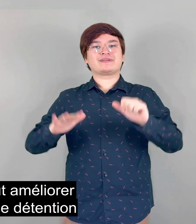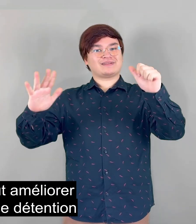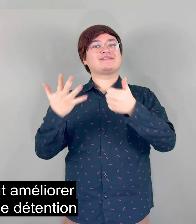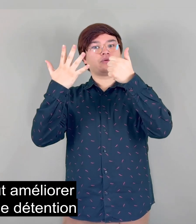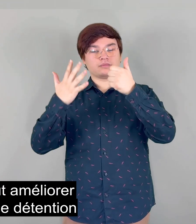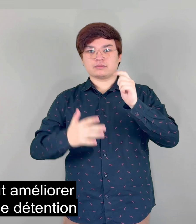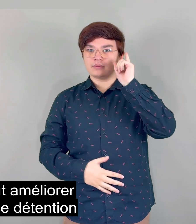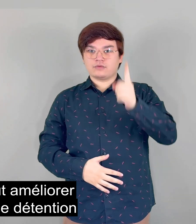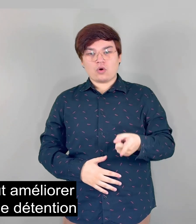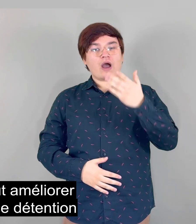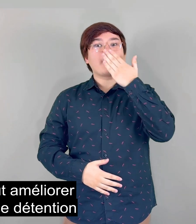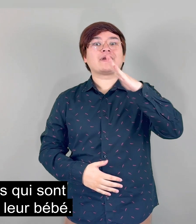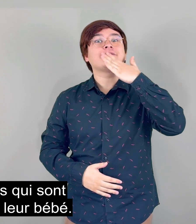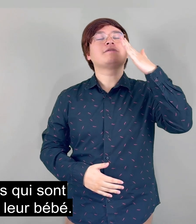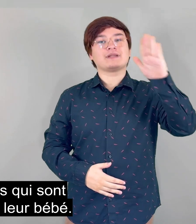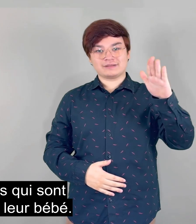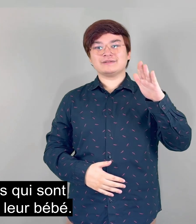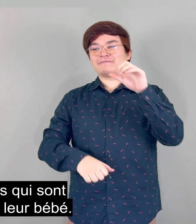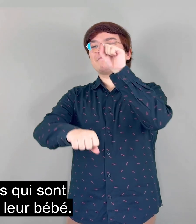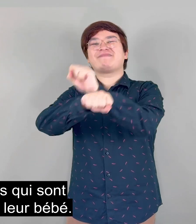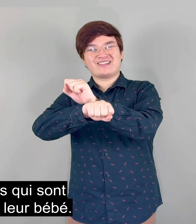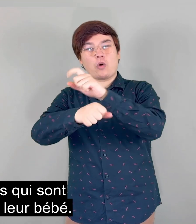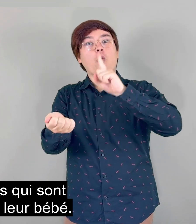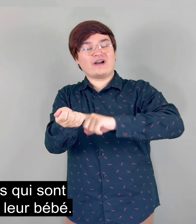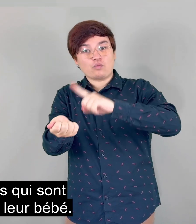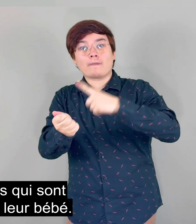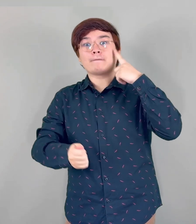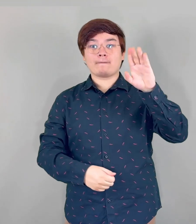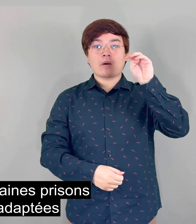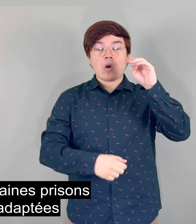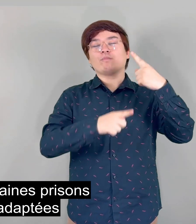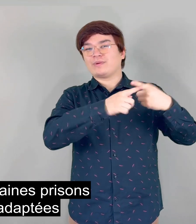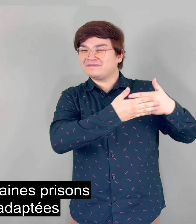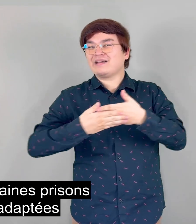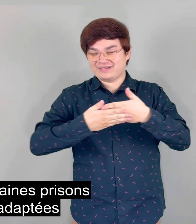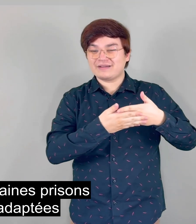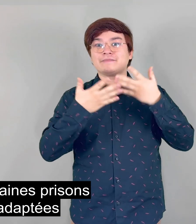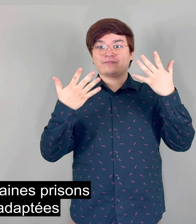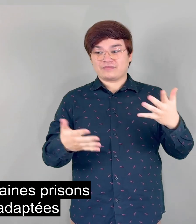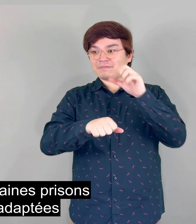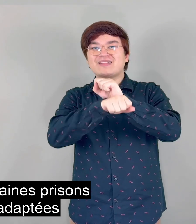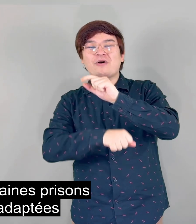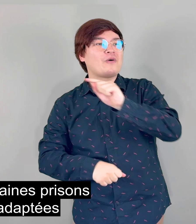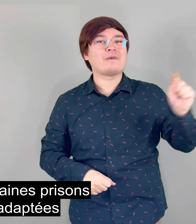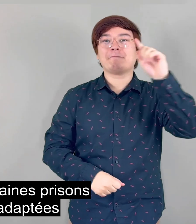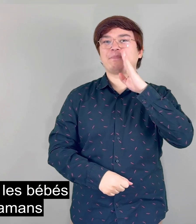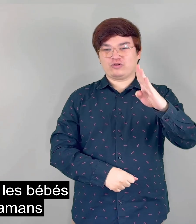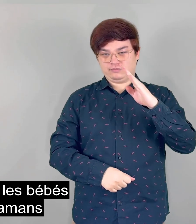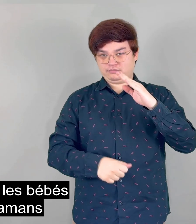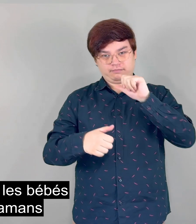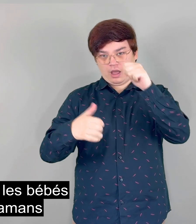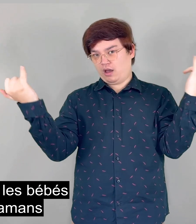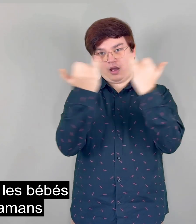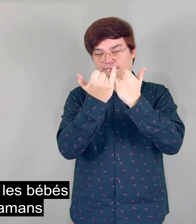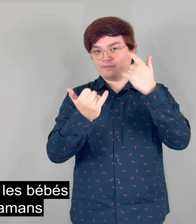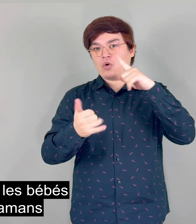faut améliorer les conditions de détention pour les mères qui sont en prison avec leurs bébés. En Belgique, certaines prisons ne sont pas adaptées pour